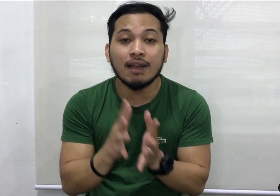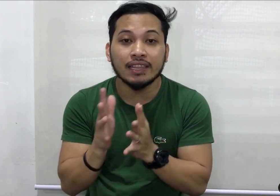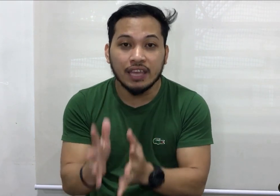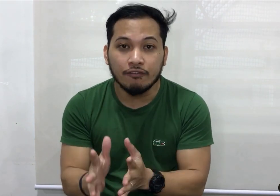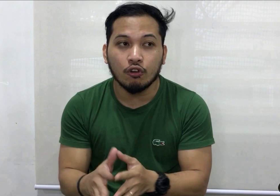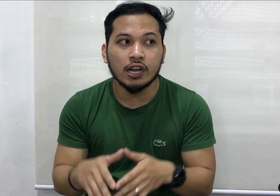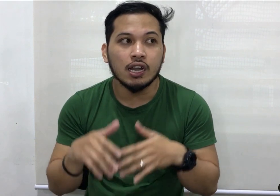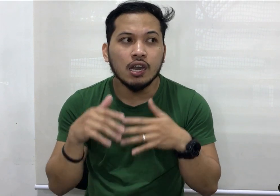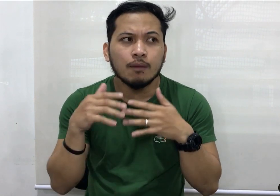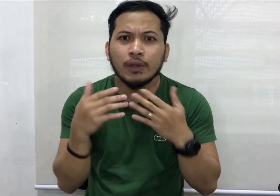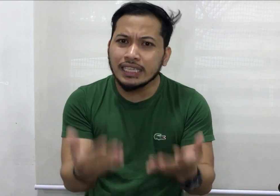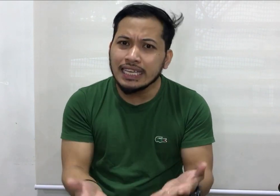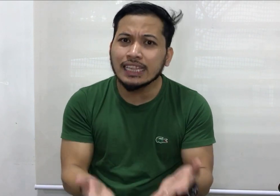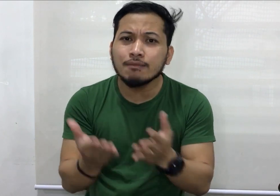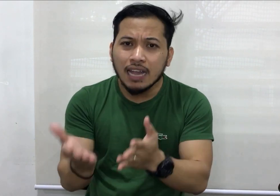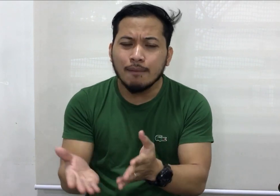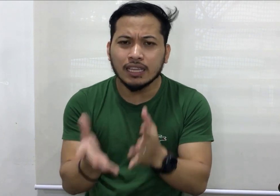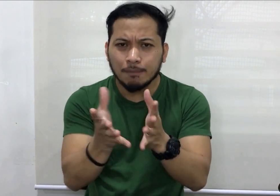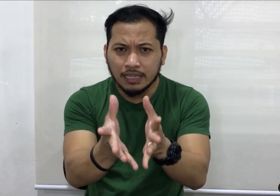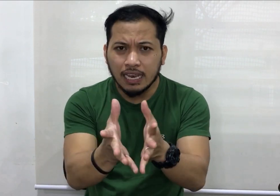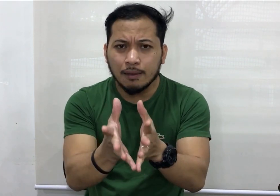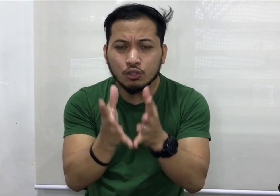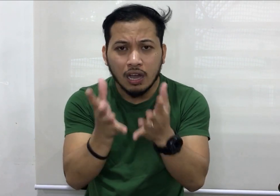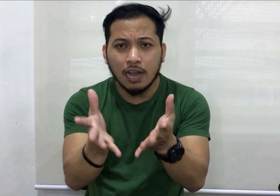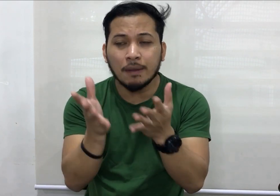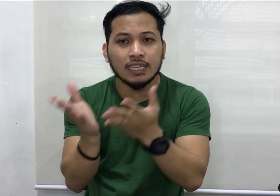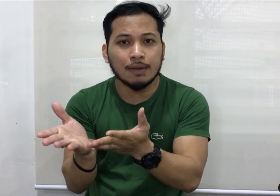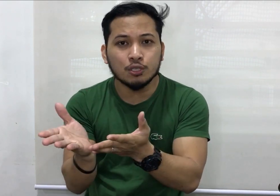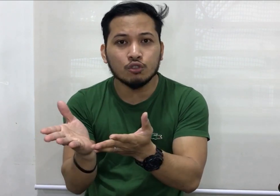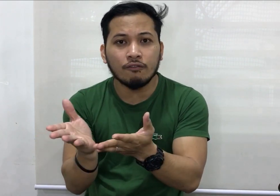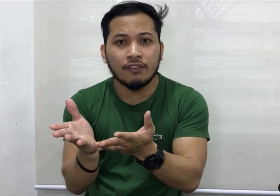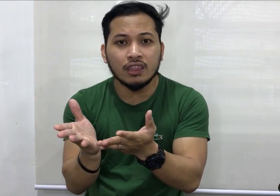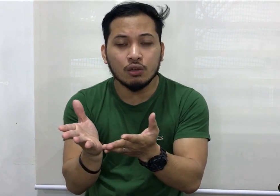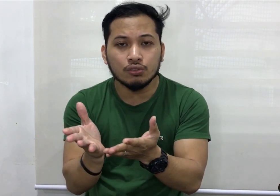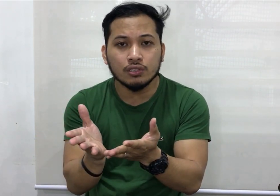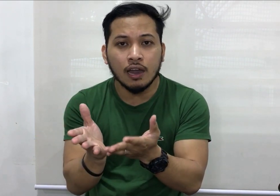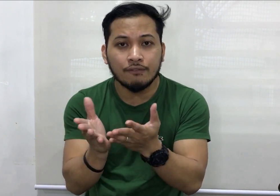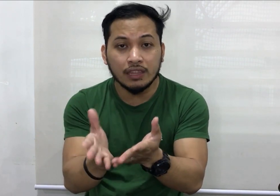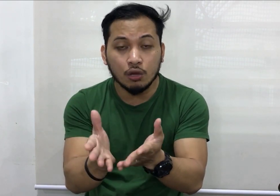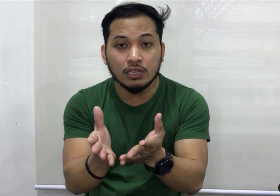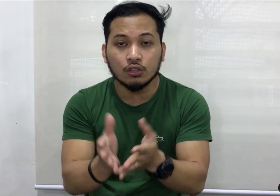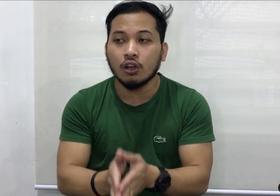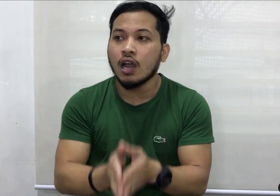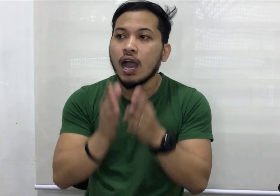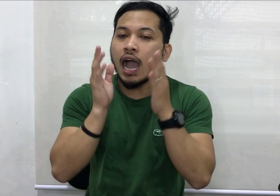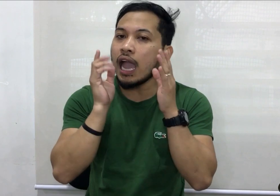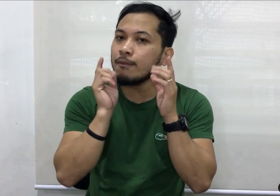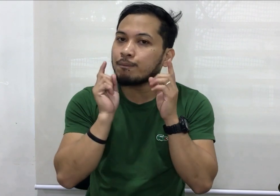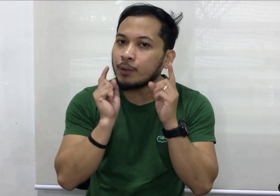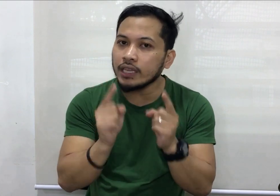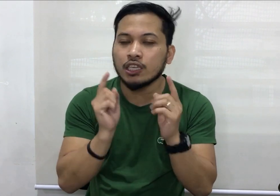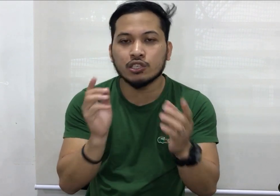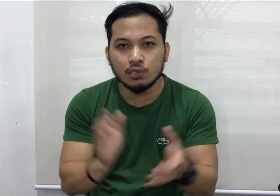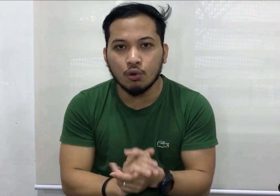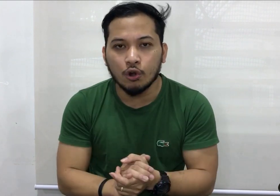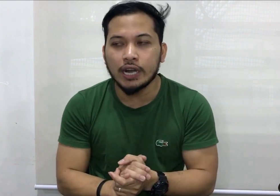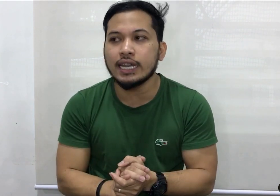ng mga deaf or pwede din natin magamit kapag nala, ito nga, kapag natapos itong videos, video na to, I'm pretty sure